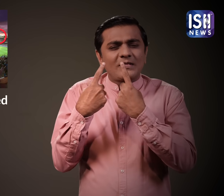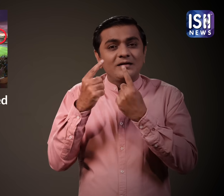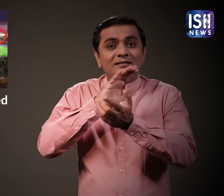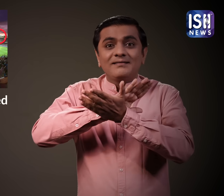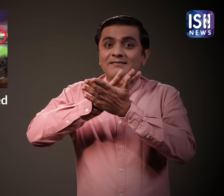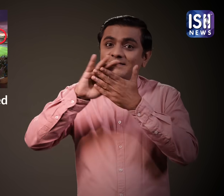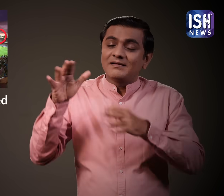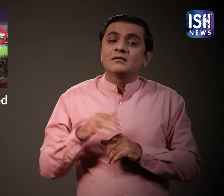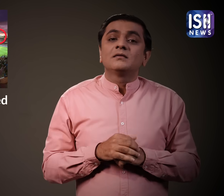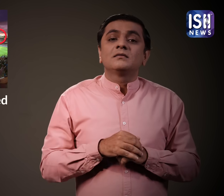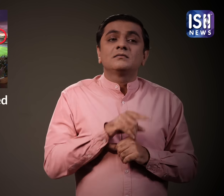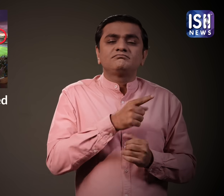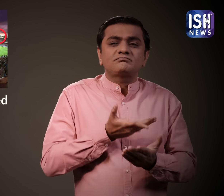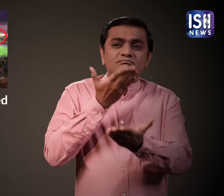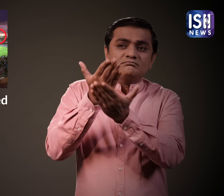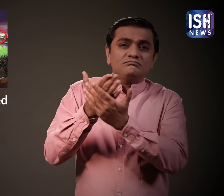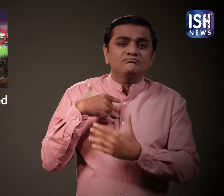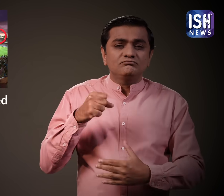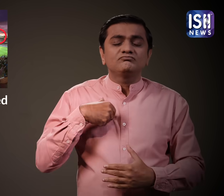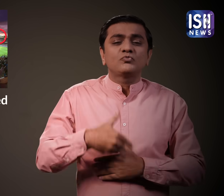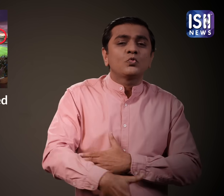में आयोसी के सत्र की मेजबानी करने की वकालत की